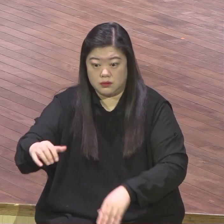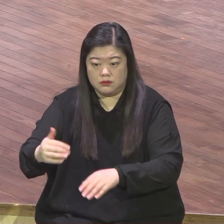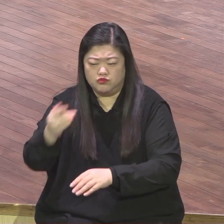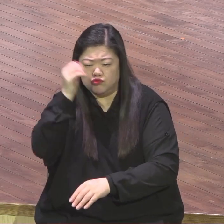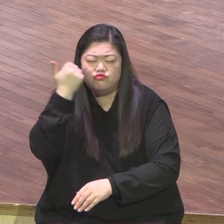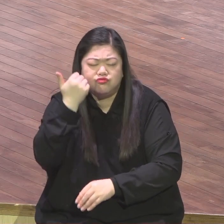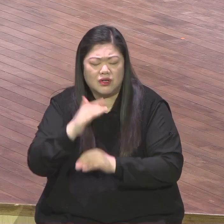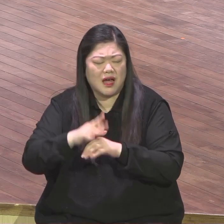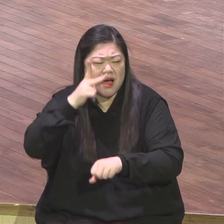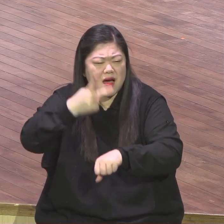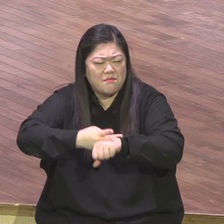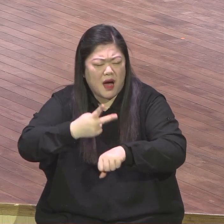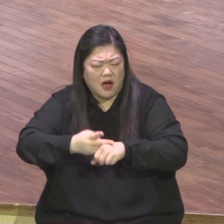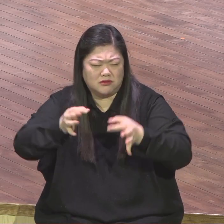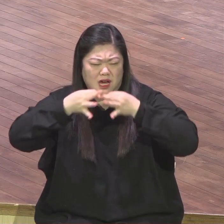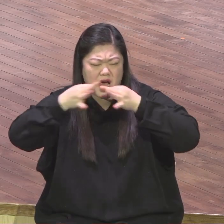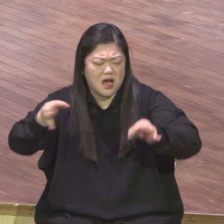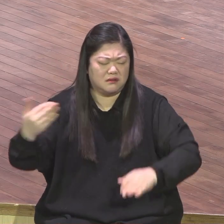핍박하는 예수다.